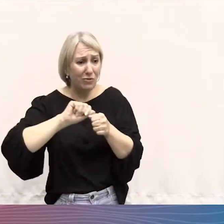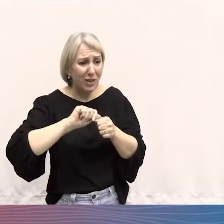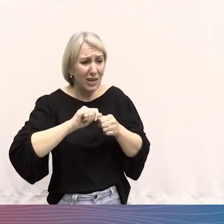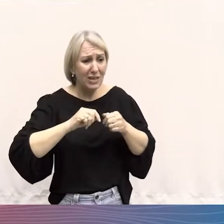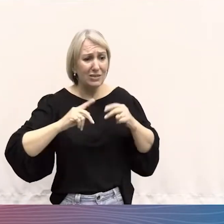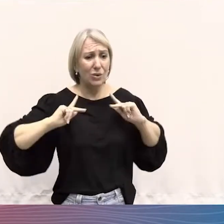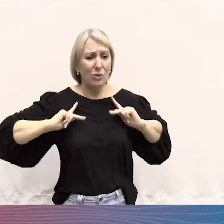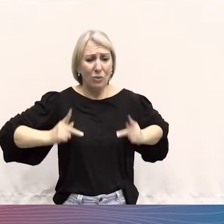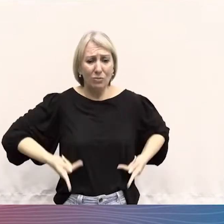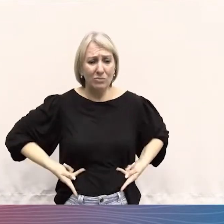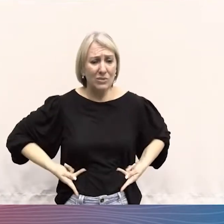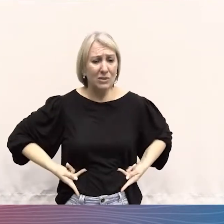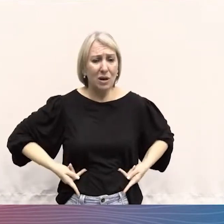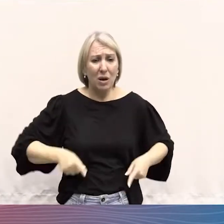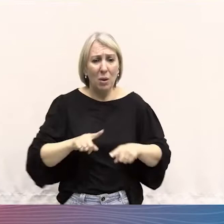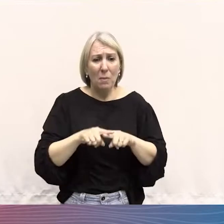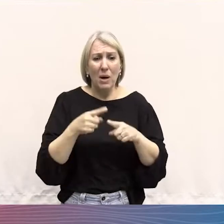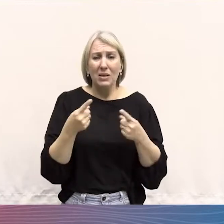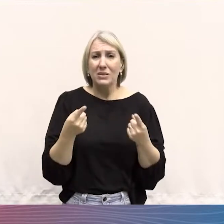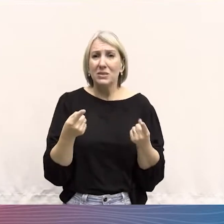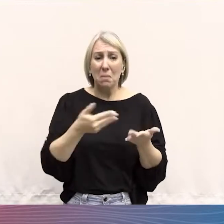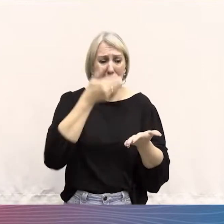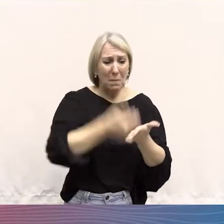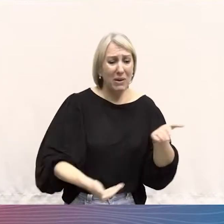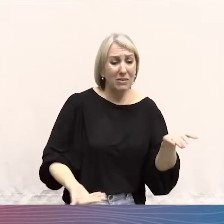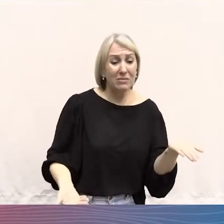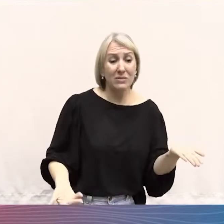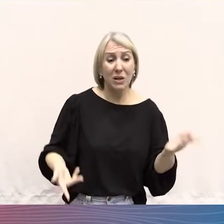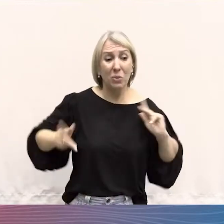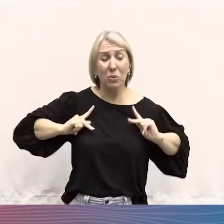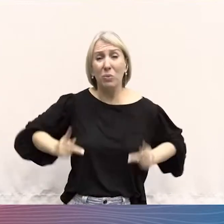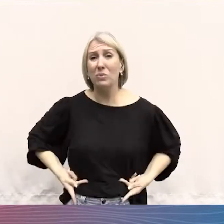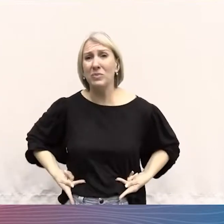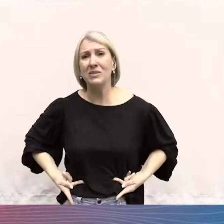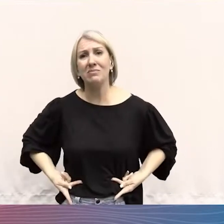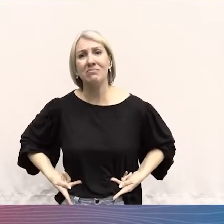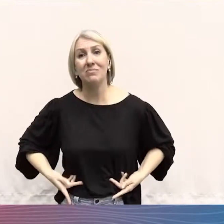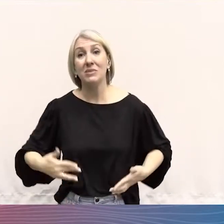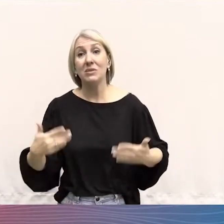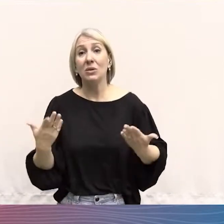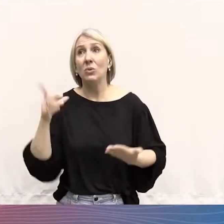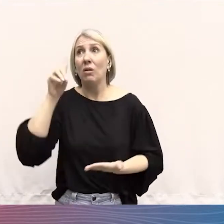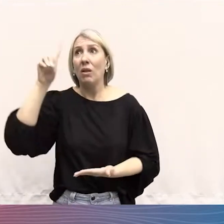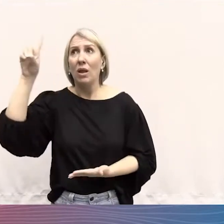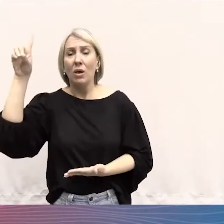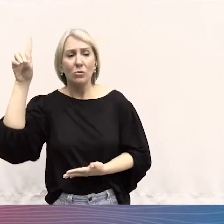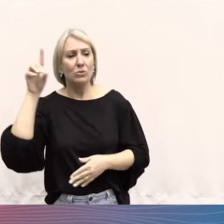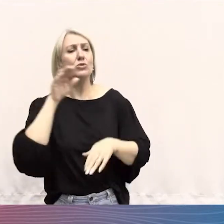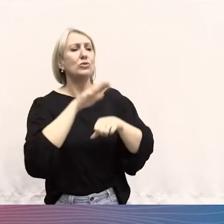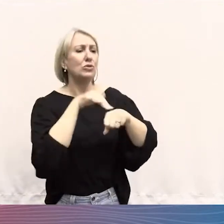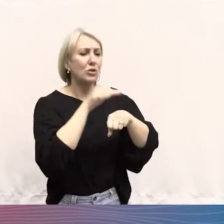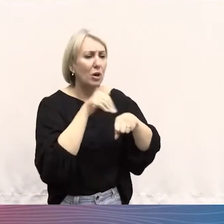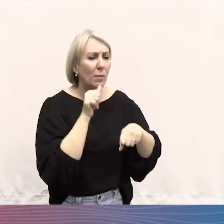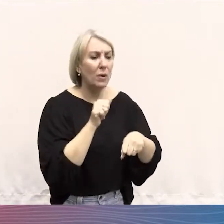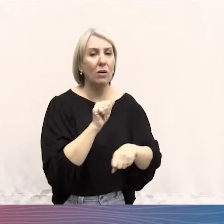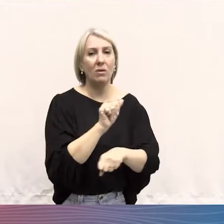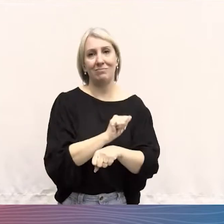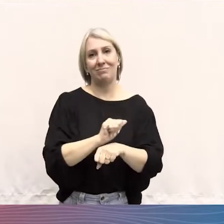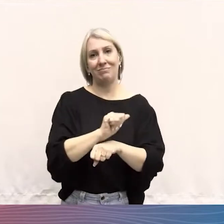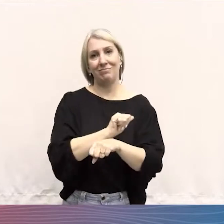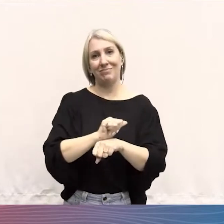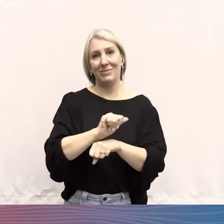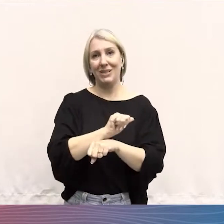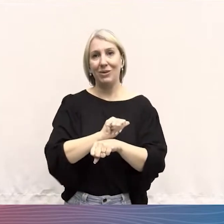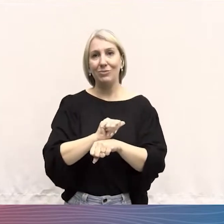fim não ficou com nada. Por isso ele chamou Abraão. Aí de Abraão veio o seu